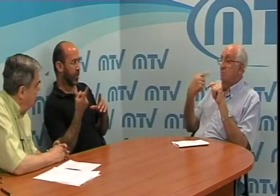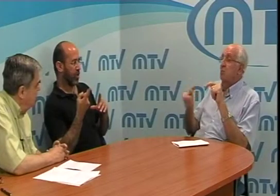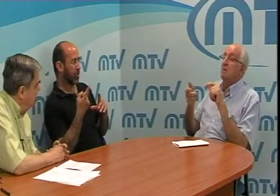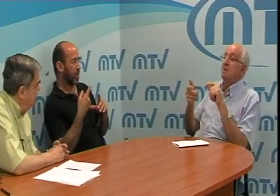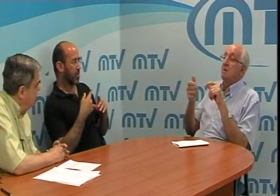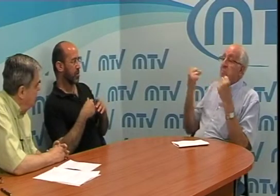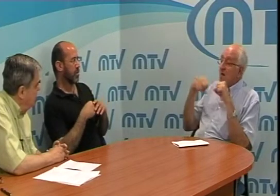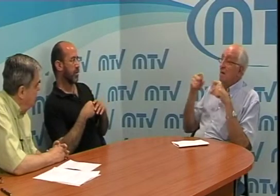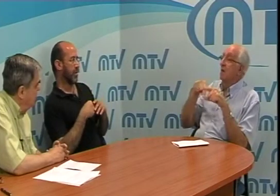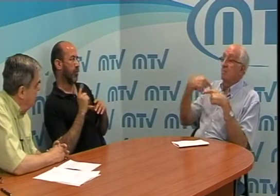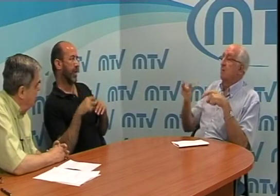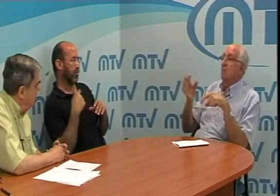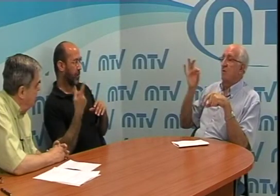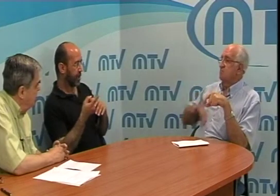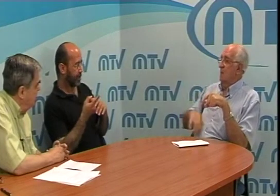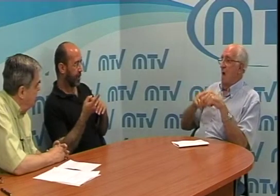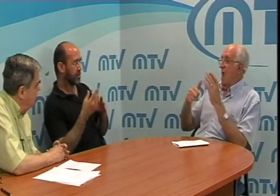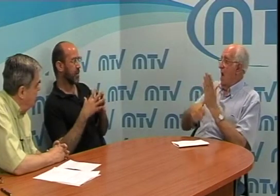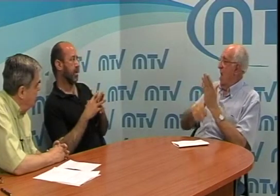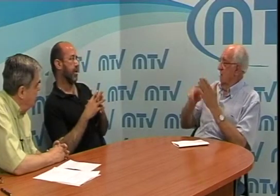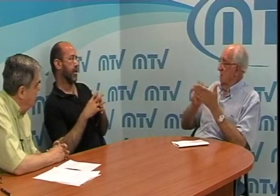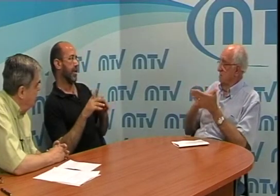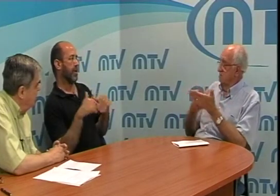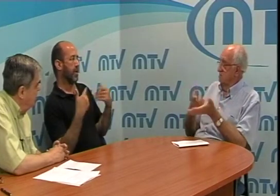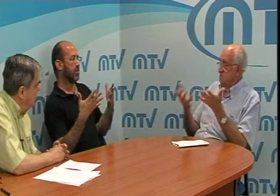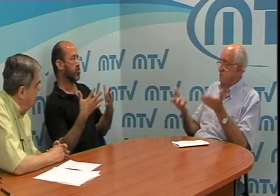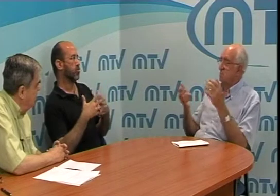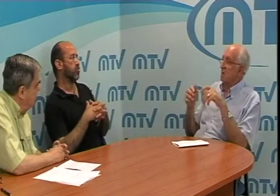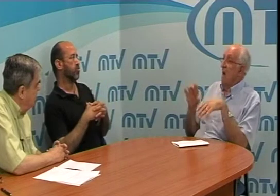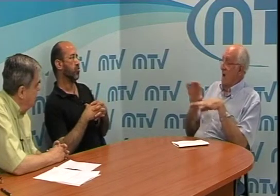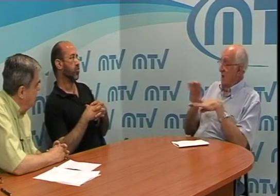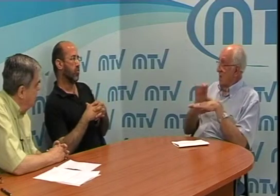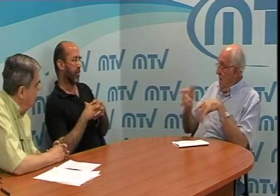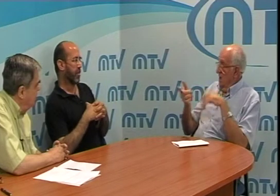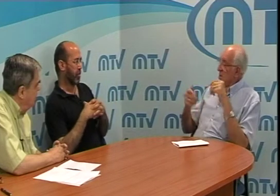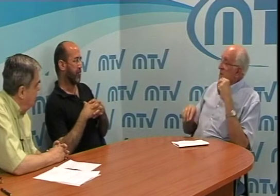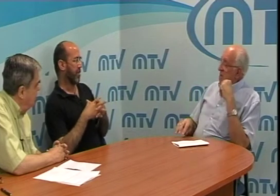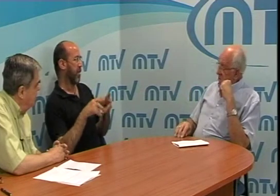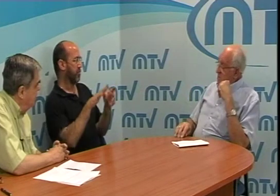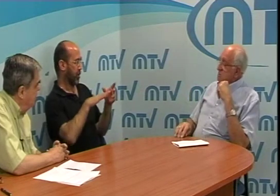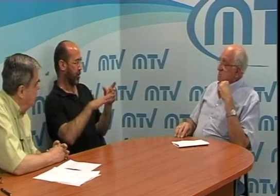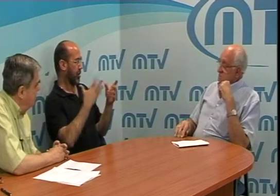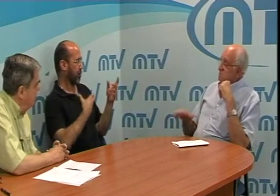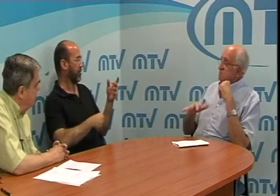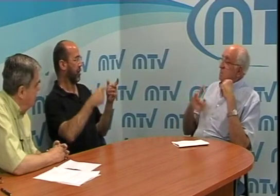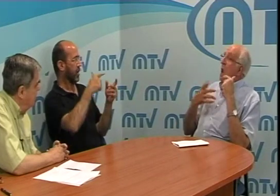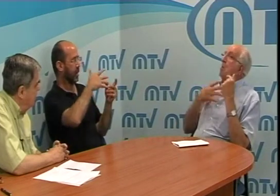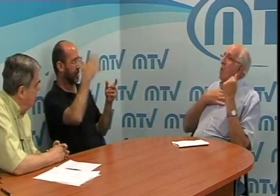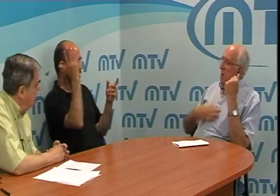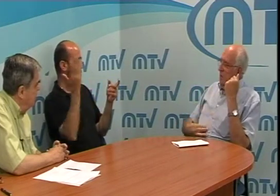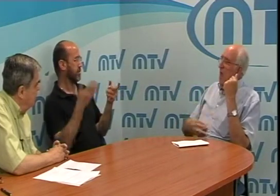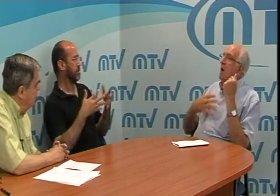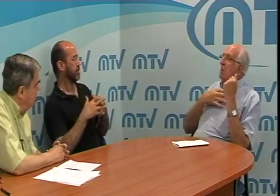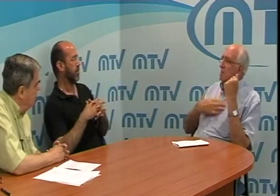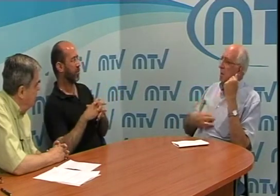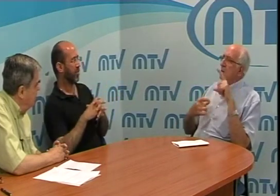durante un periodo de 2 años. Después hacer unas prácticas y ya te dan tu titulación oficial. ¿Pero dónde? ¿En Murcia? ¿En